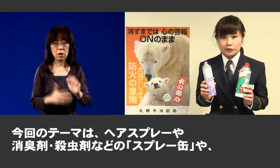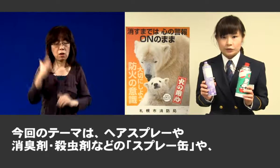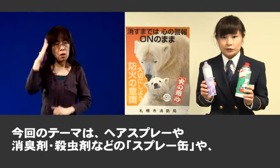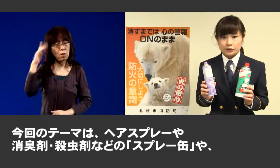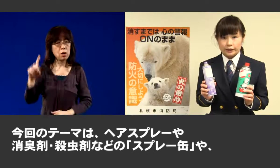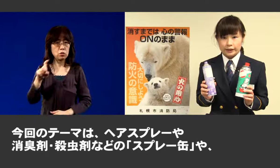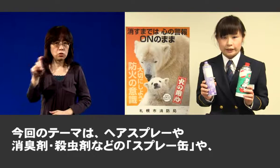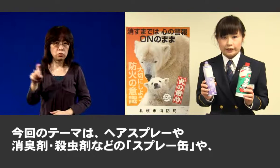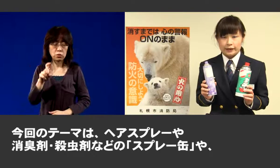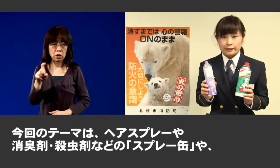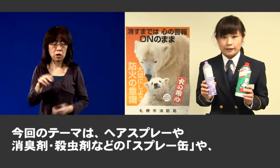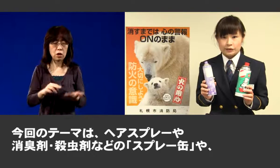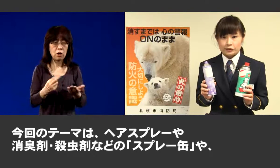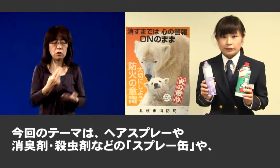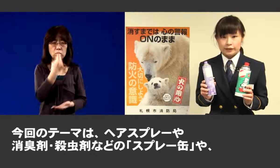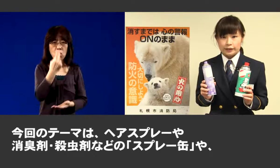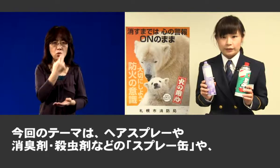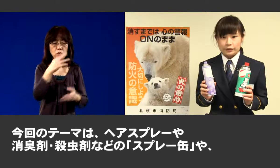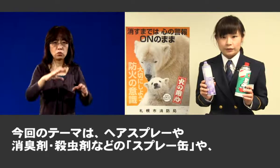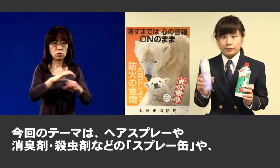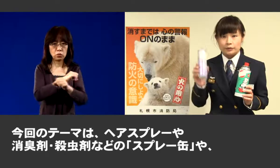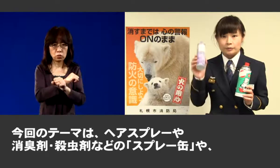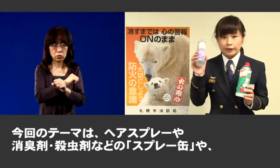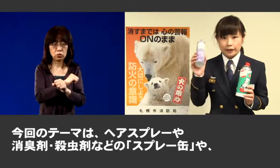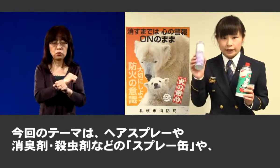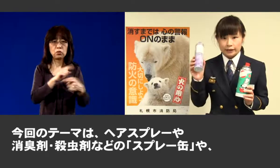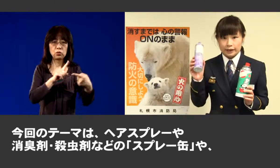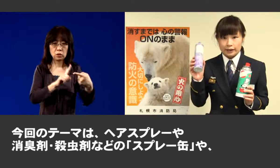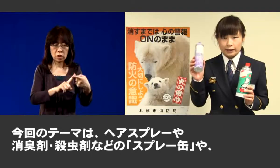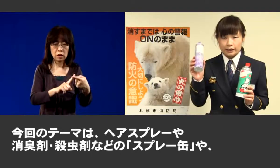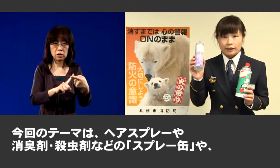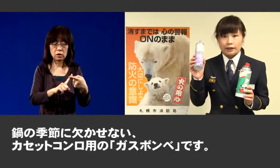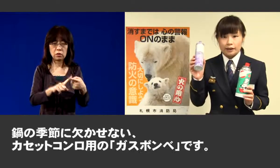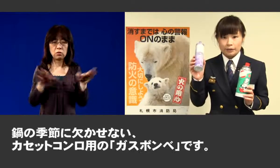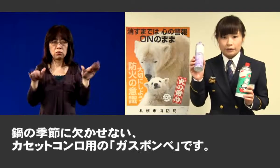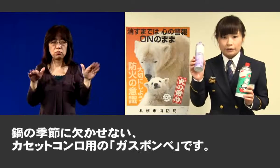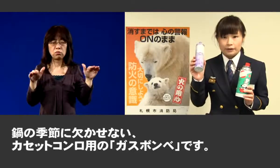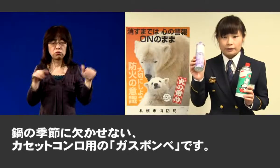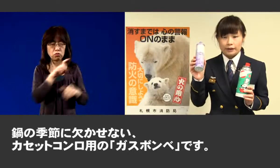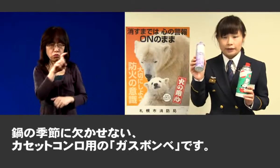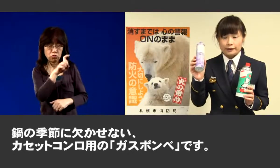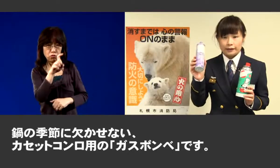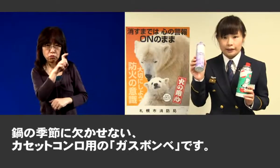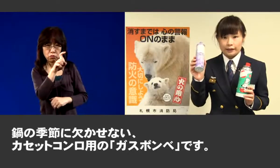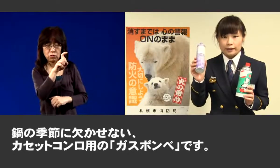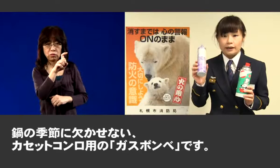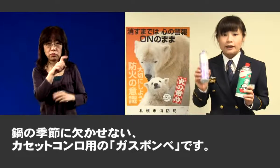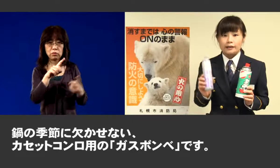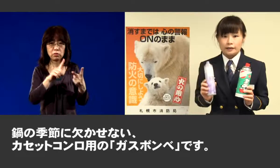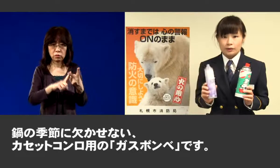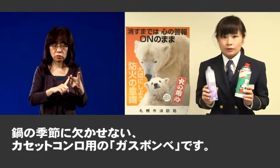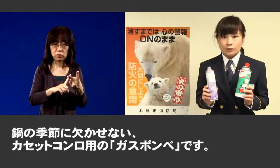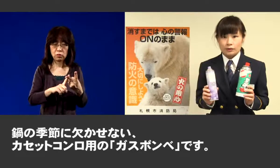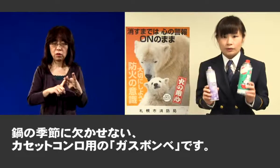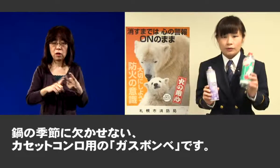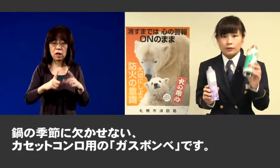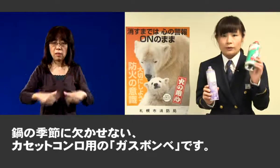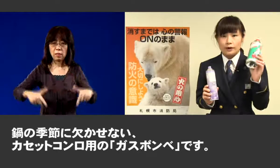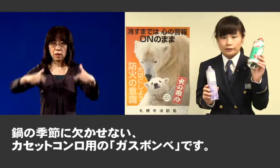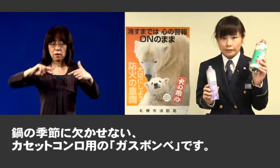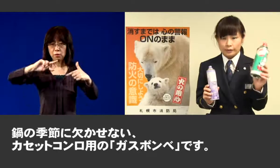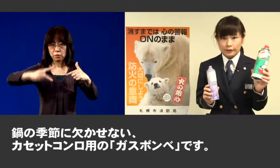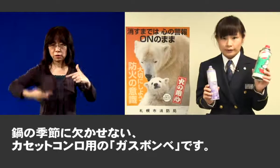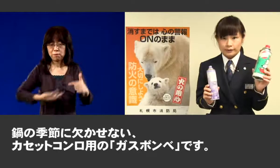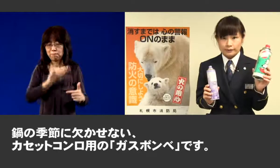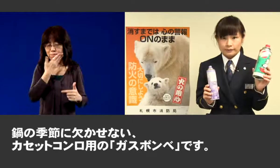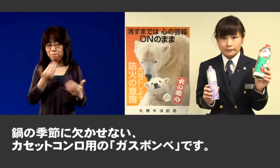プレーや消臭剤、殺虫剤などのスプレー缶や鍋の季節に欠かせないカセットコンロ用の